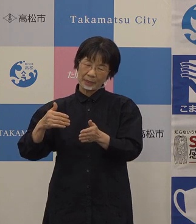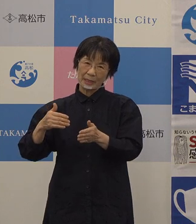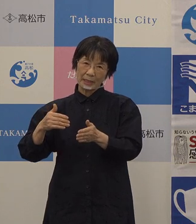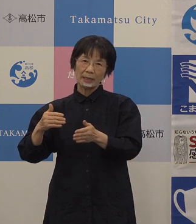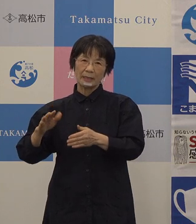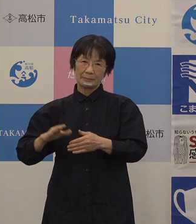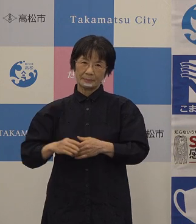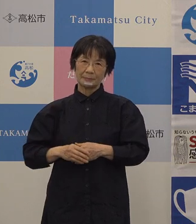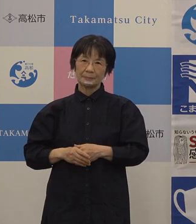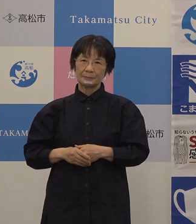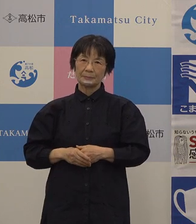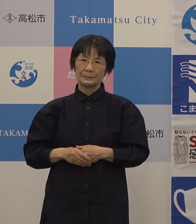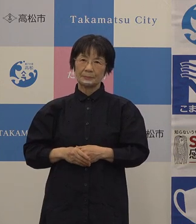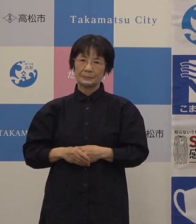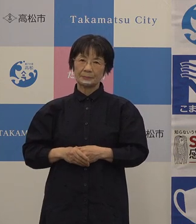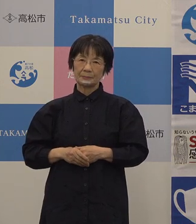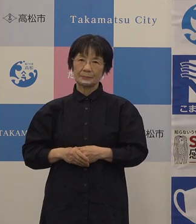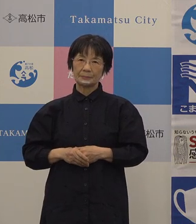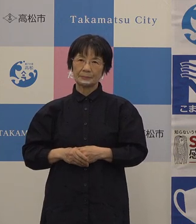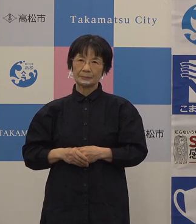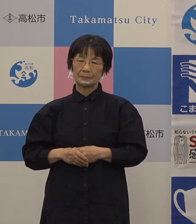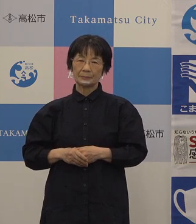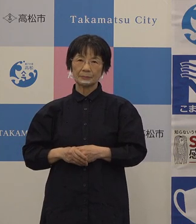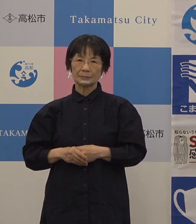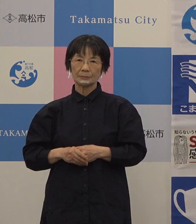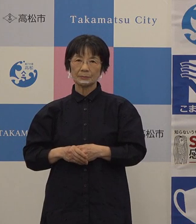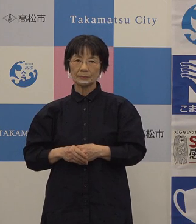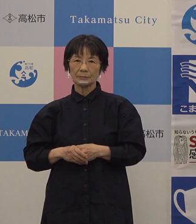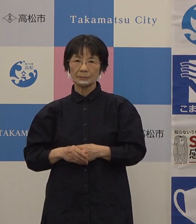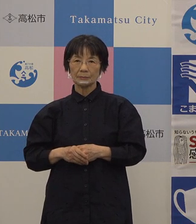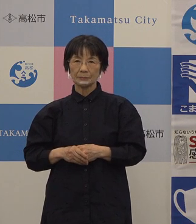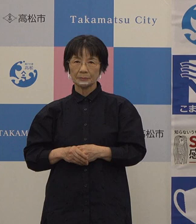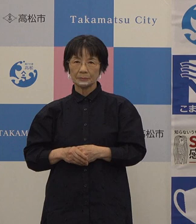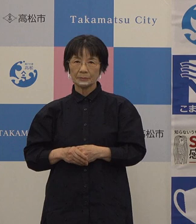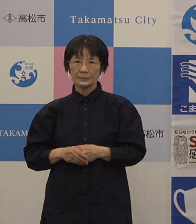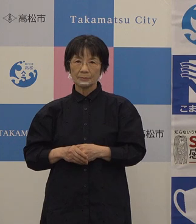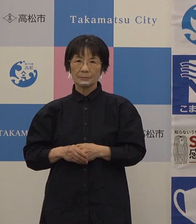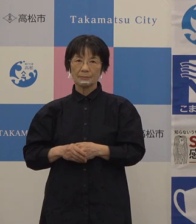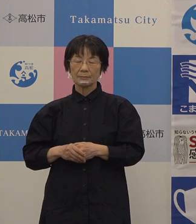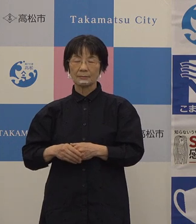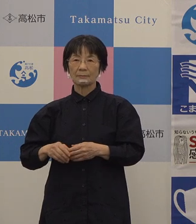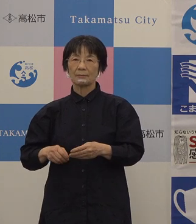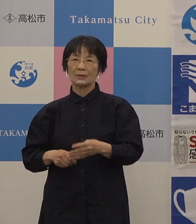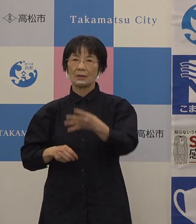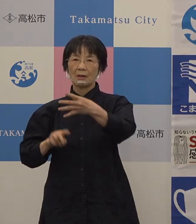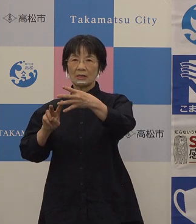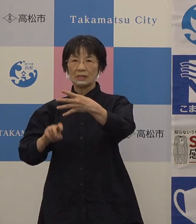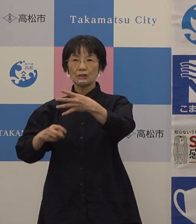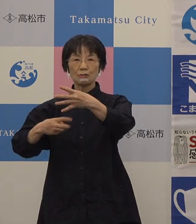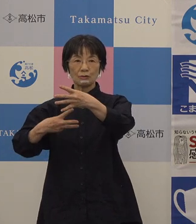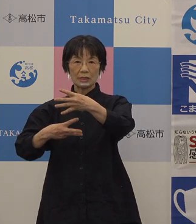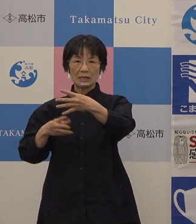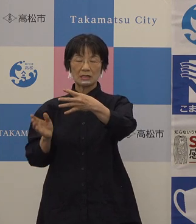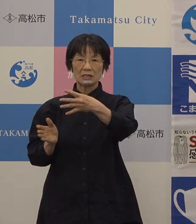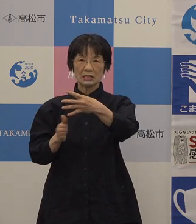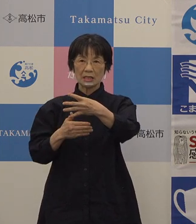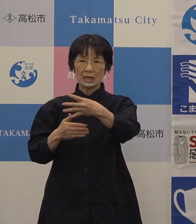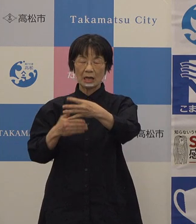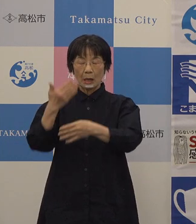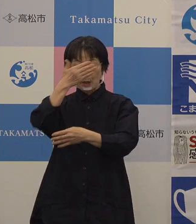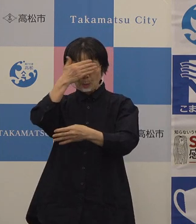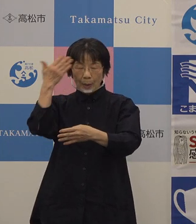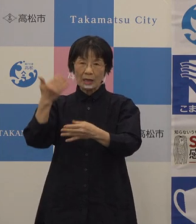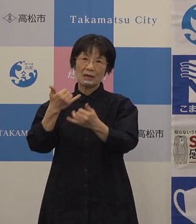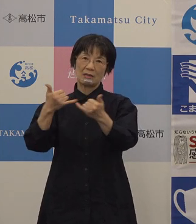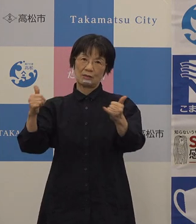るということでございます。まあ、こうした状況を踏まえまして先週23日から本市で特に若い世